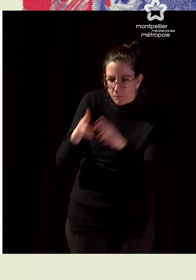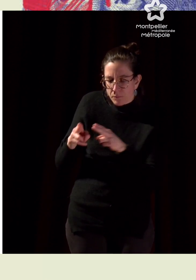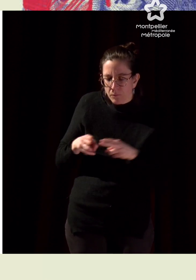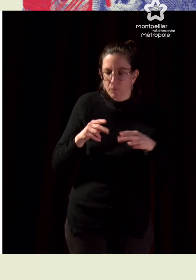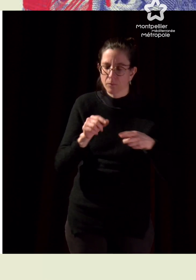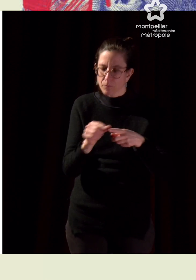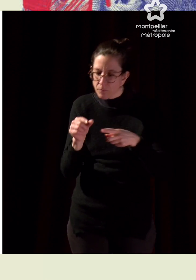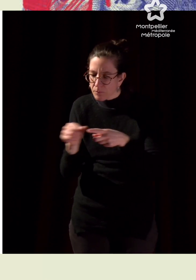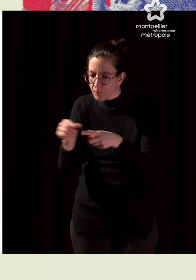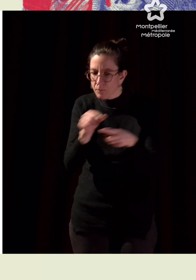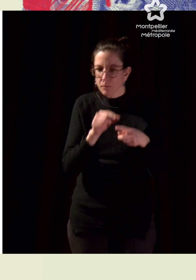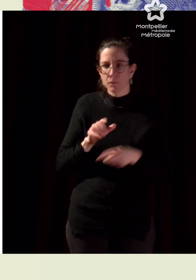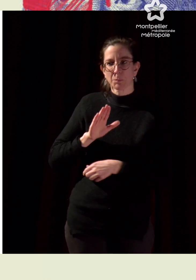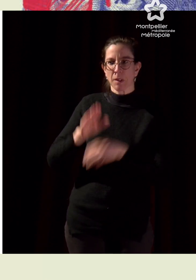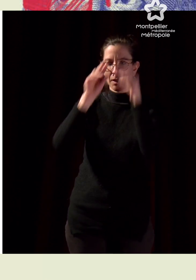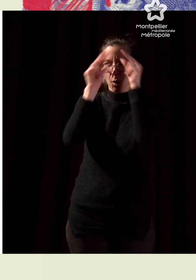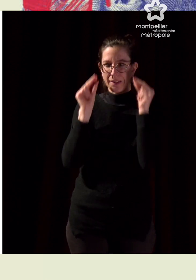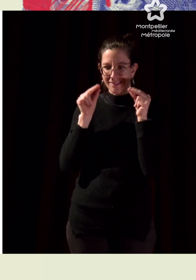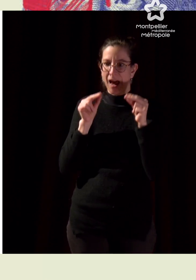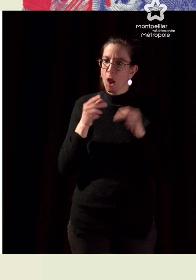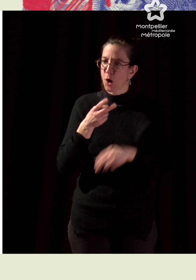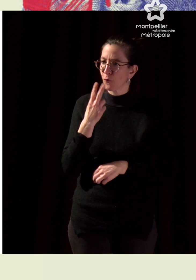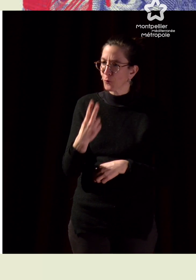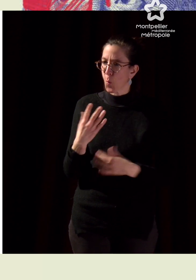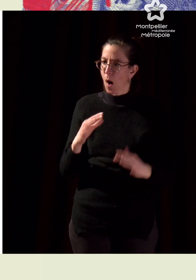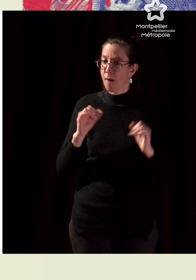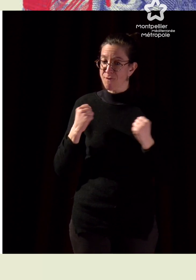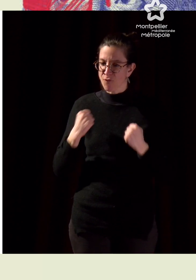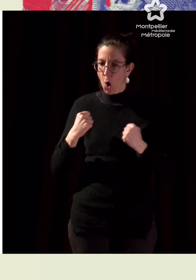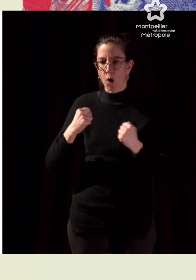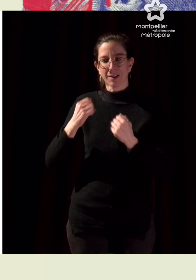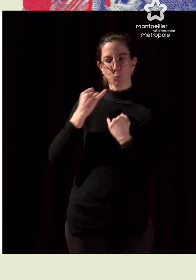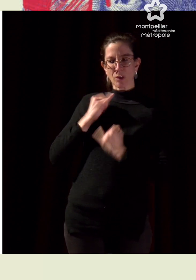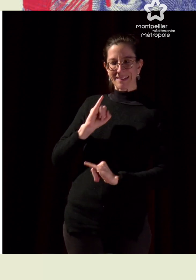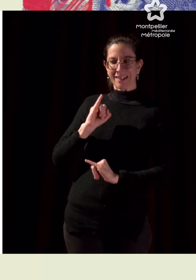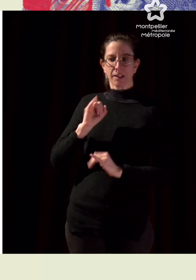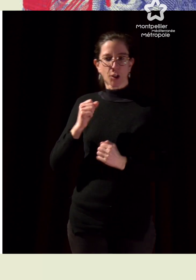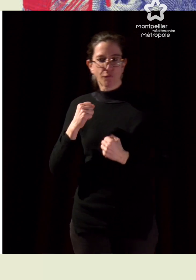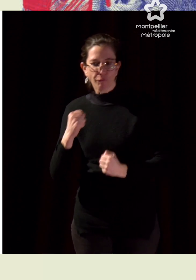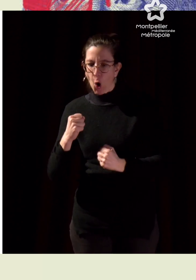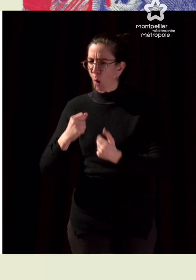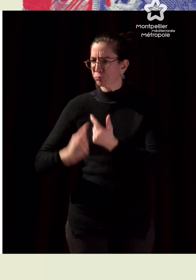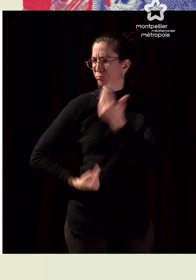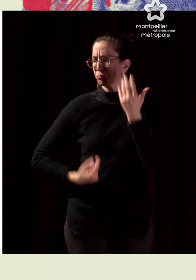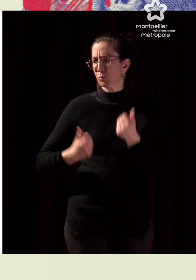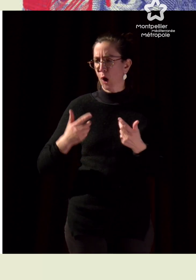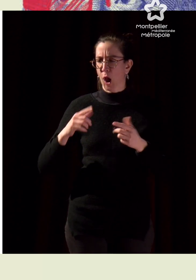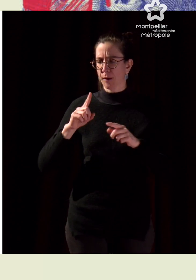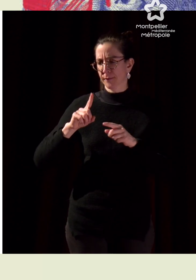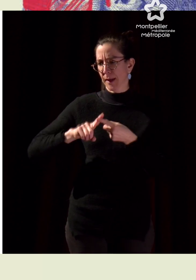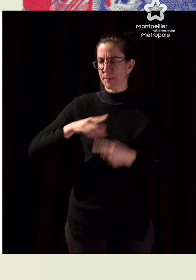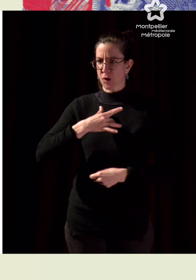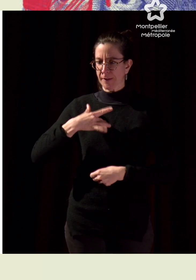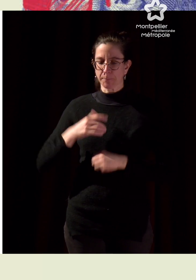jouent dans le métabolisme, l'immunité et aussi la dermatologie, et des petits bouts d'ADN de Denisova qui vont